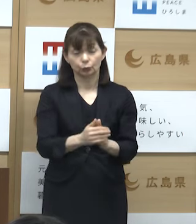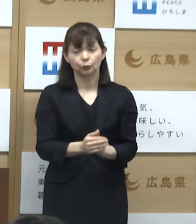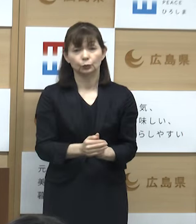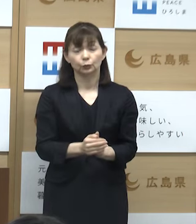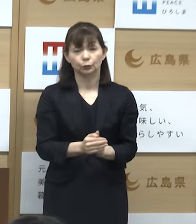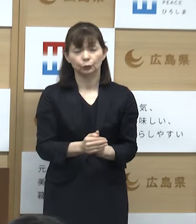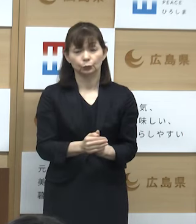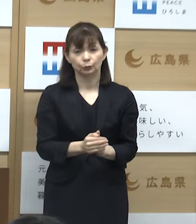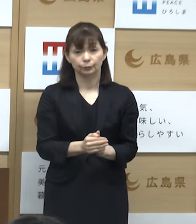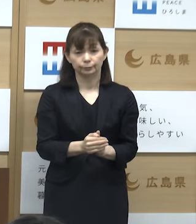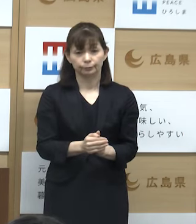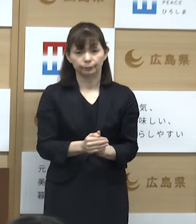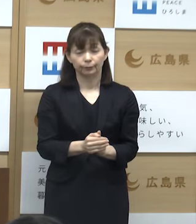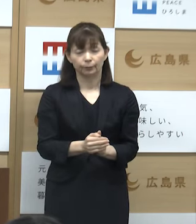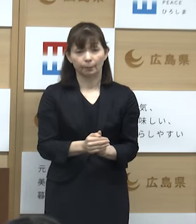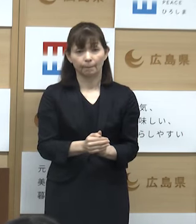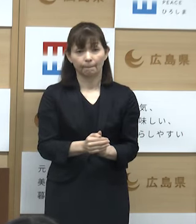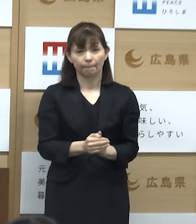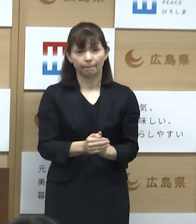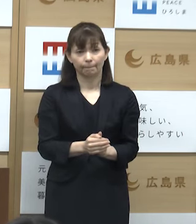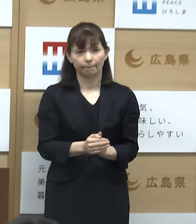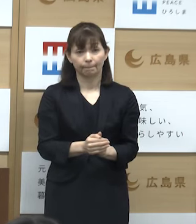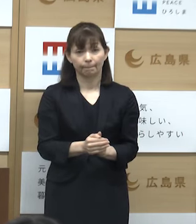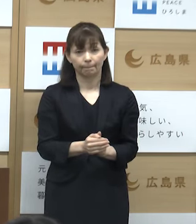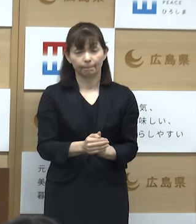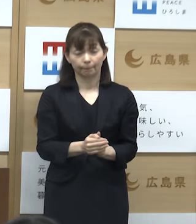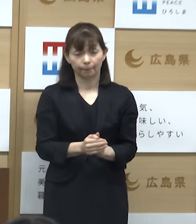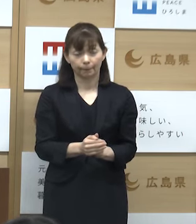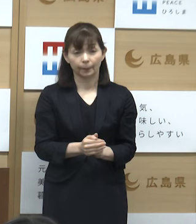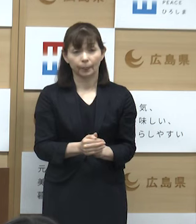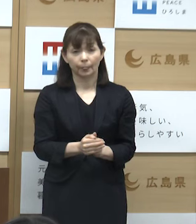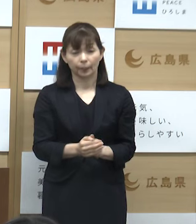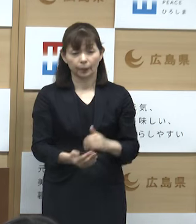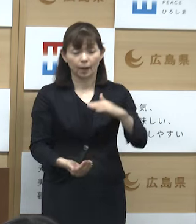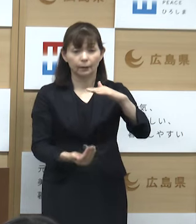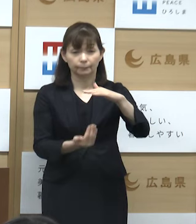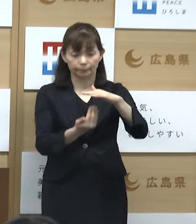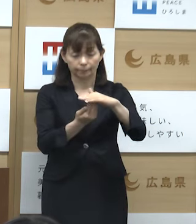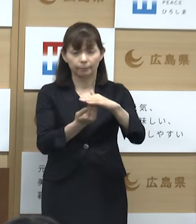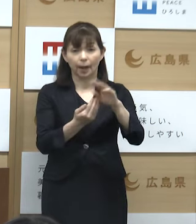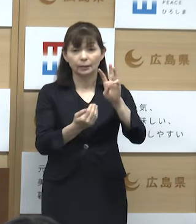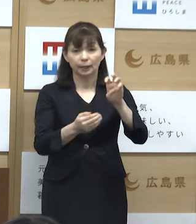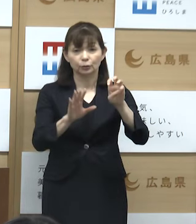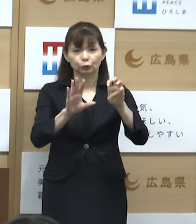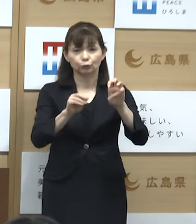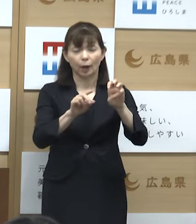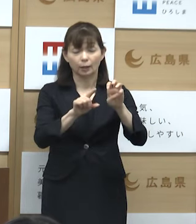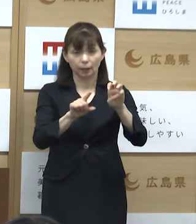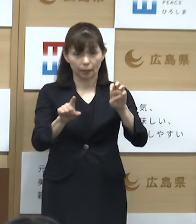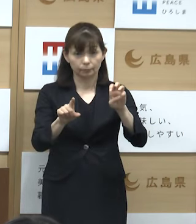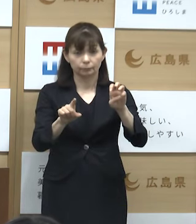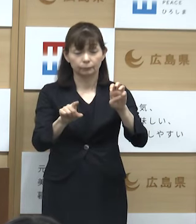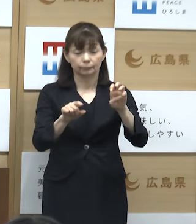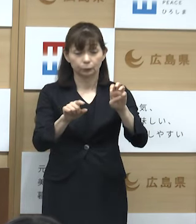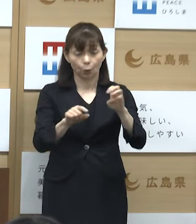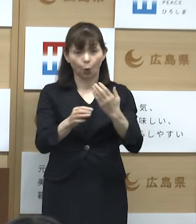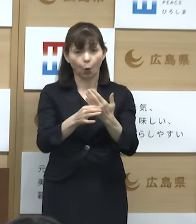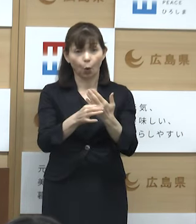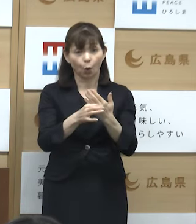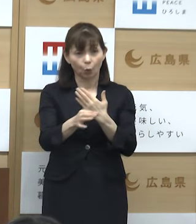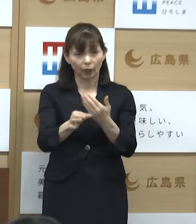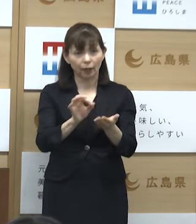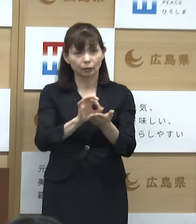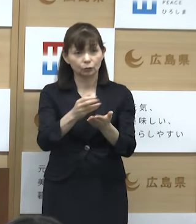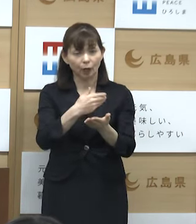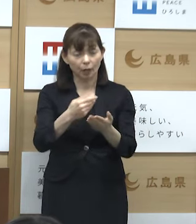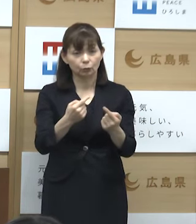対象にしているんですが、これ従来30万円というですね、この保険適用の前に、設定をし